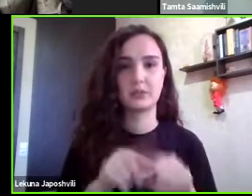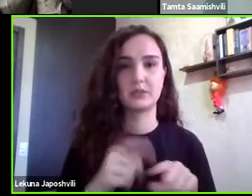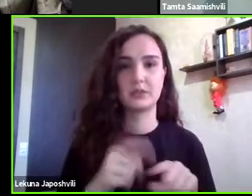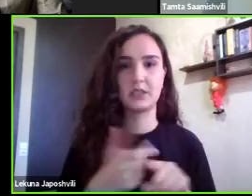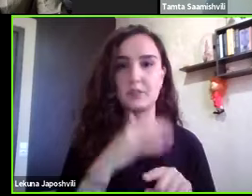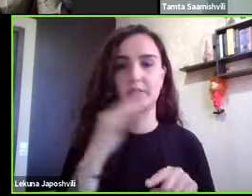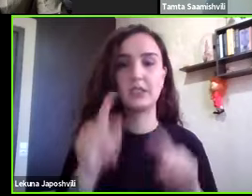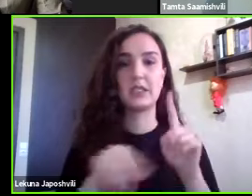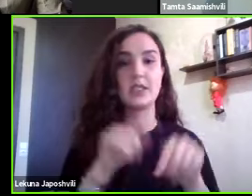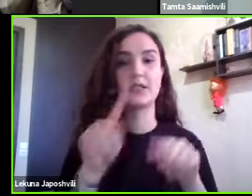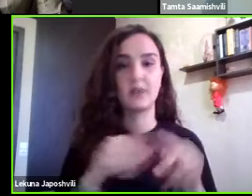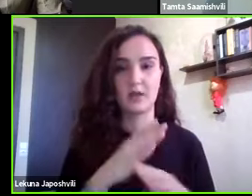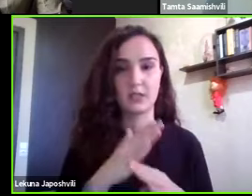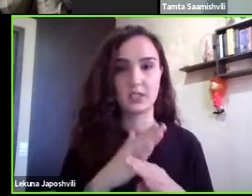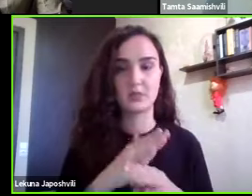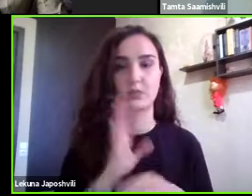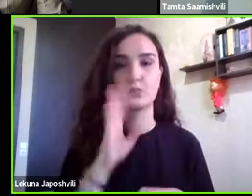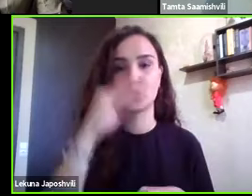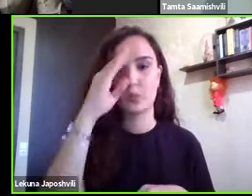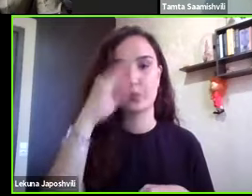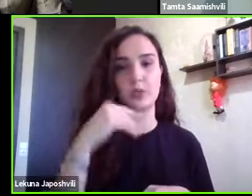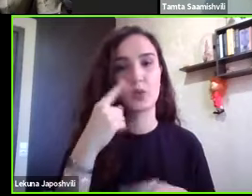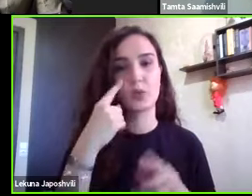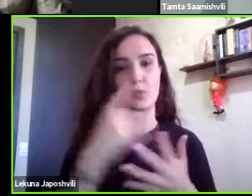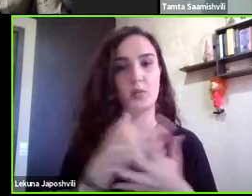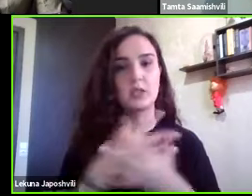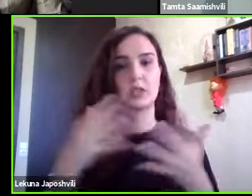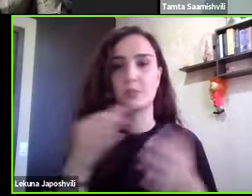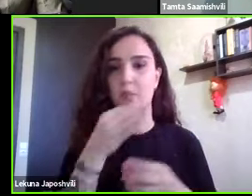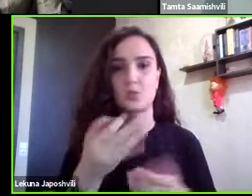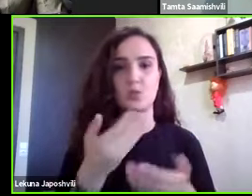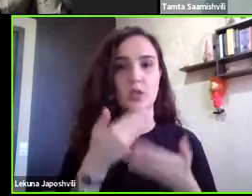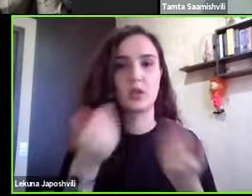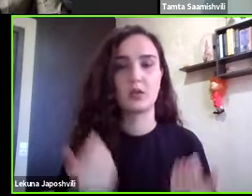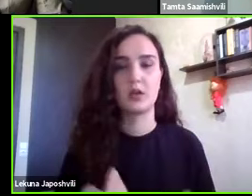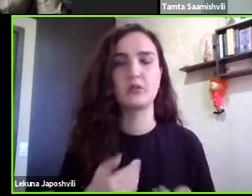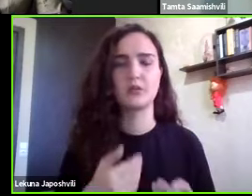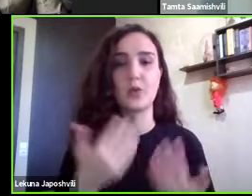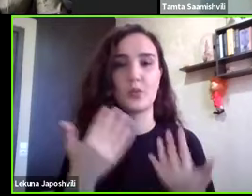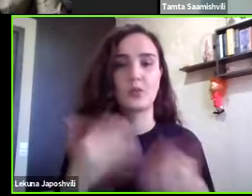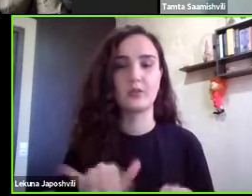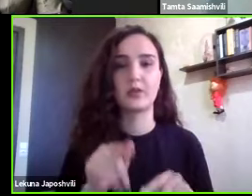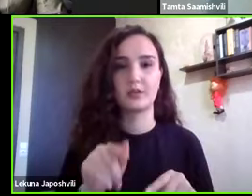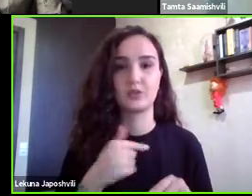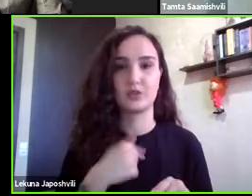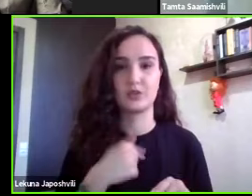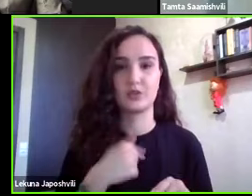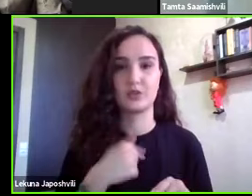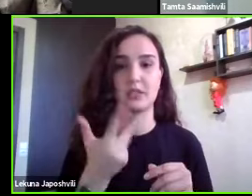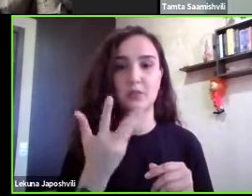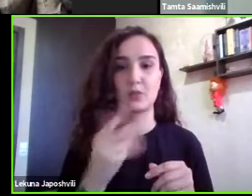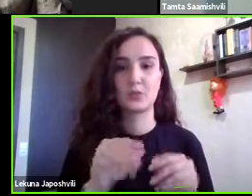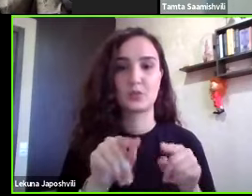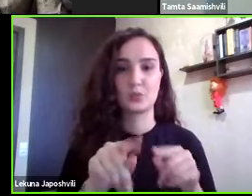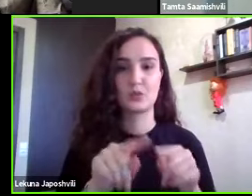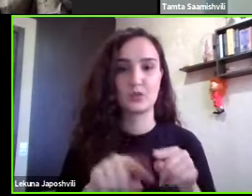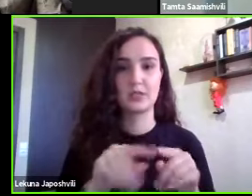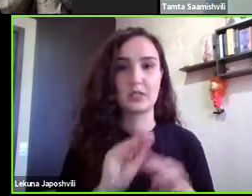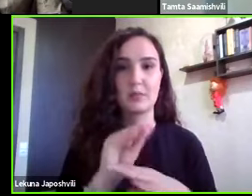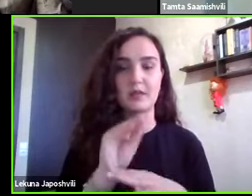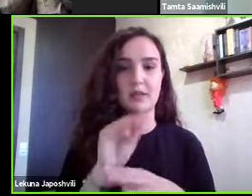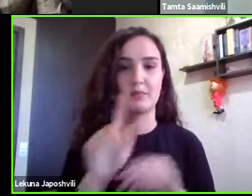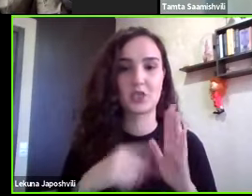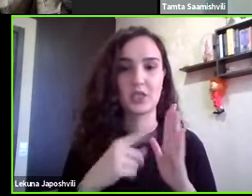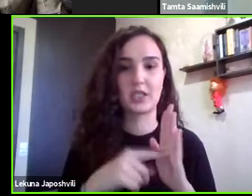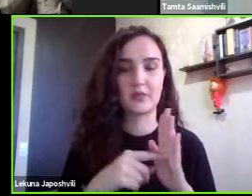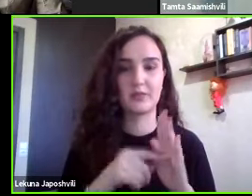კითხვაა, რომელზეც მშობელთა დიდ ნაწილს არ აქვს პასუხი. და უკვე აი ჩვენ ფარტიდან რამდენიმე წუთშიც ემატება და ემატება